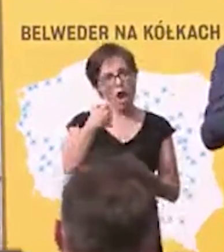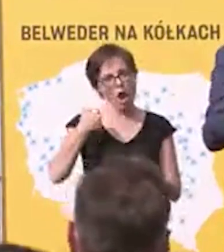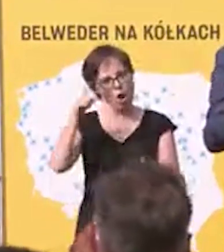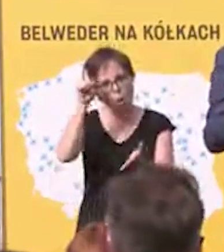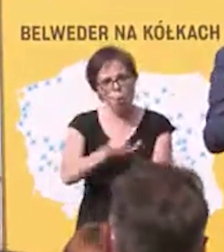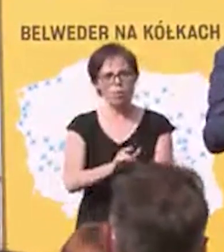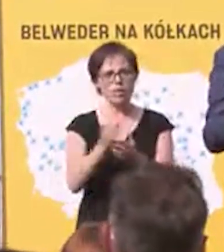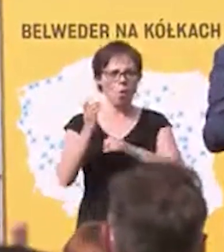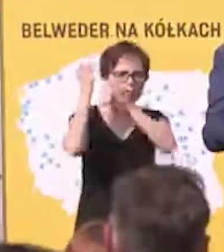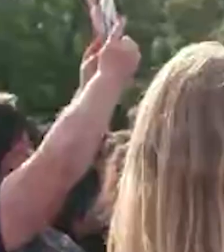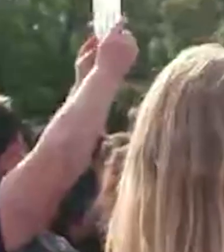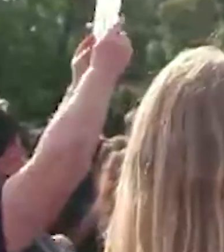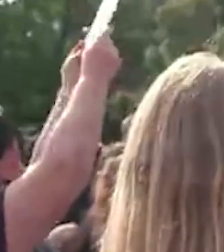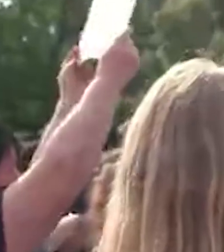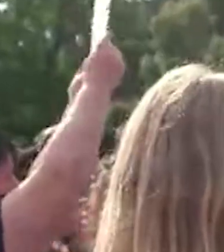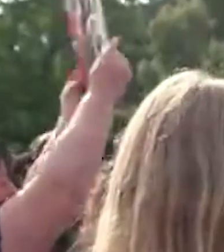Posadziliśmy drzewo.